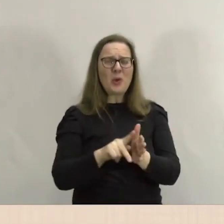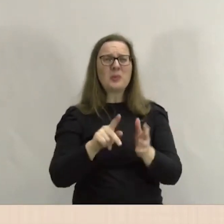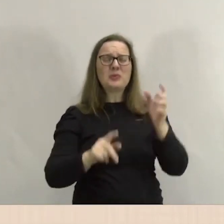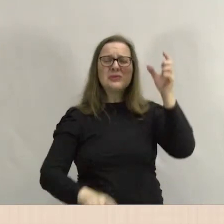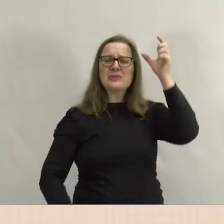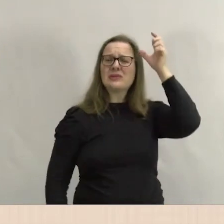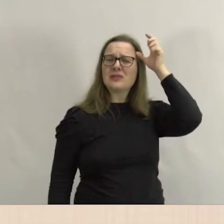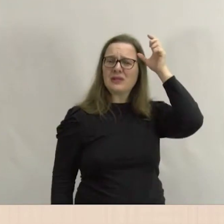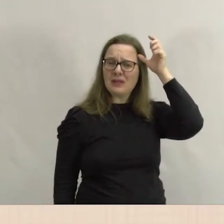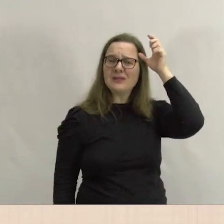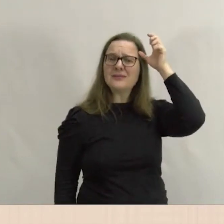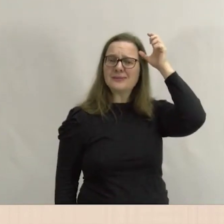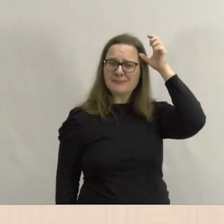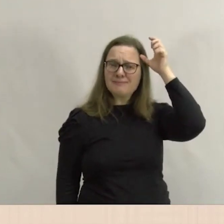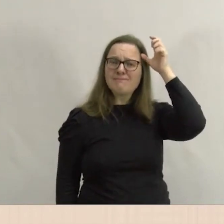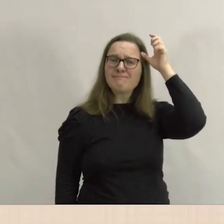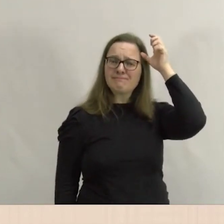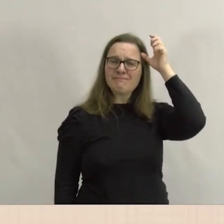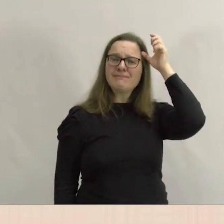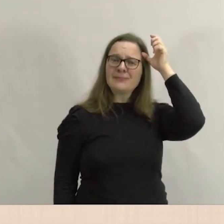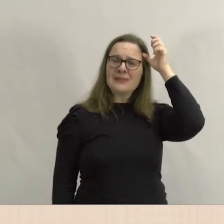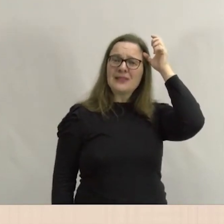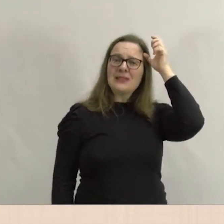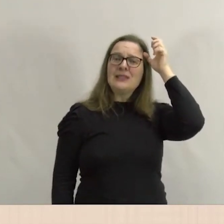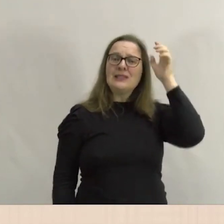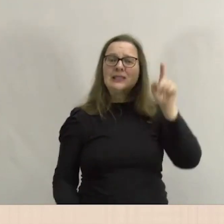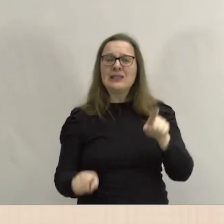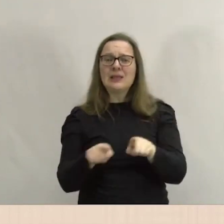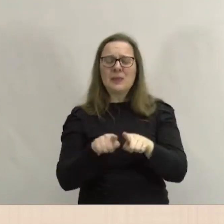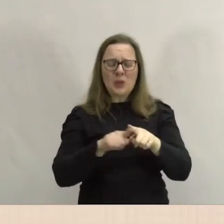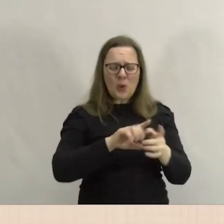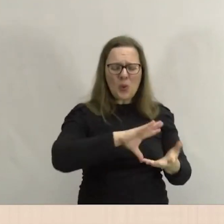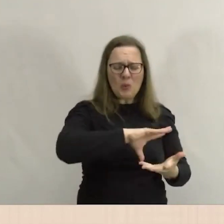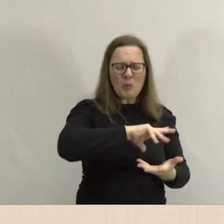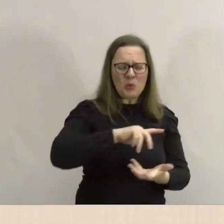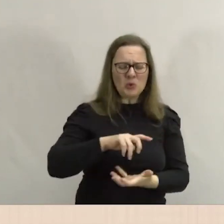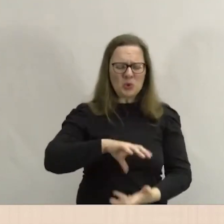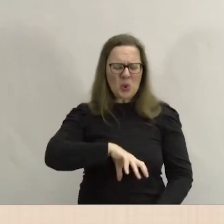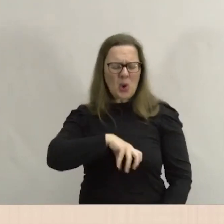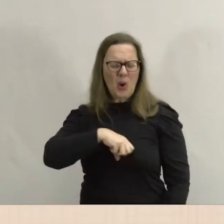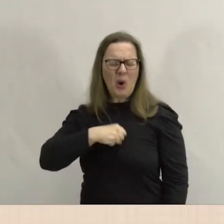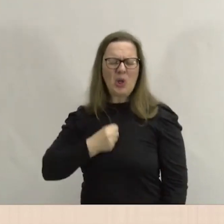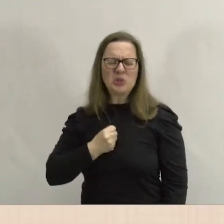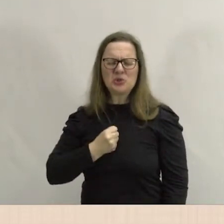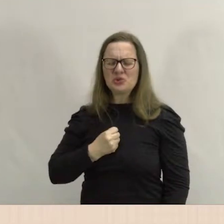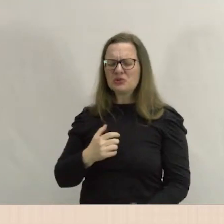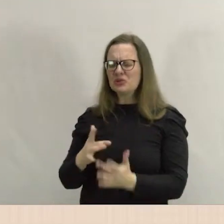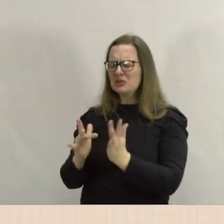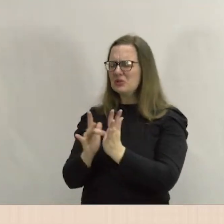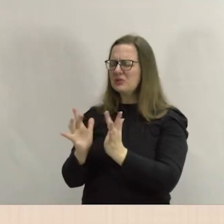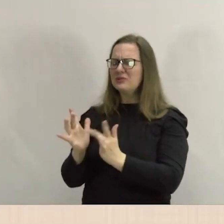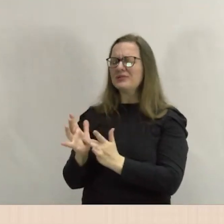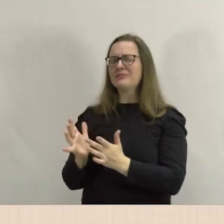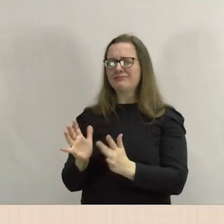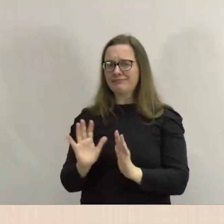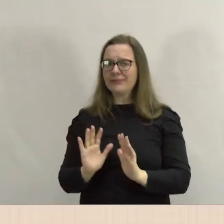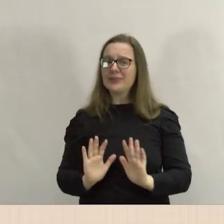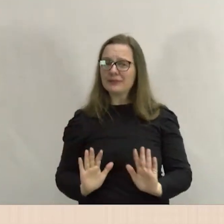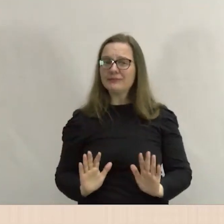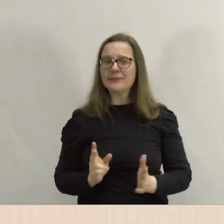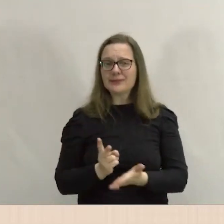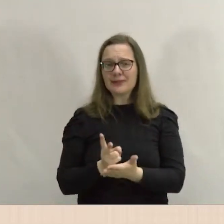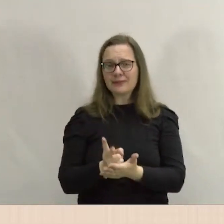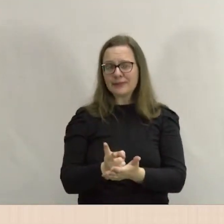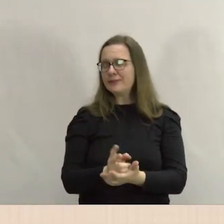Esse mundo odiou o nosso Senhor. Nós sabemos que já passamos da morte para a vida, porque amamos